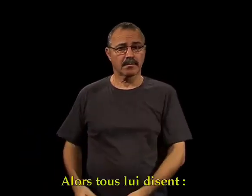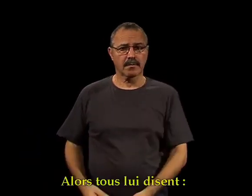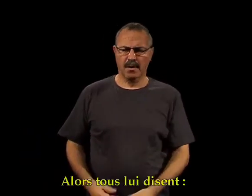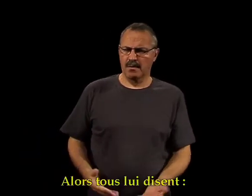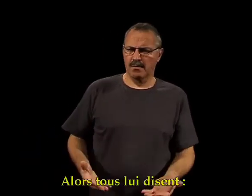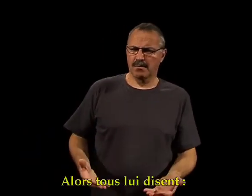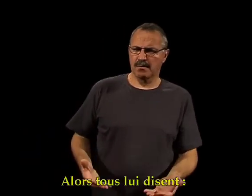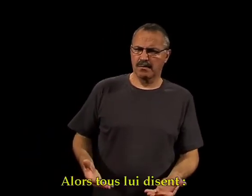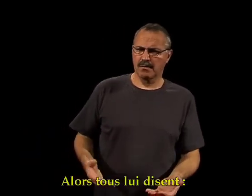Alors tous lui disent: